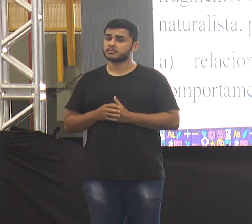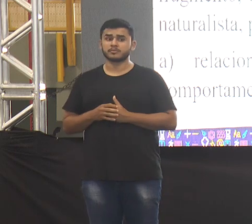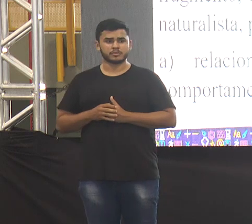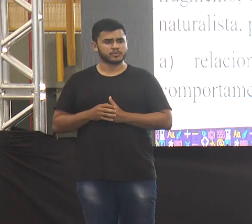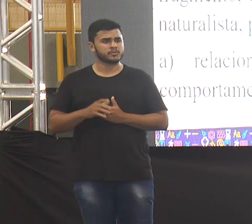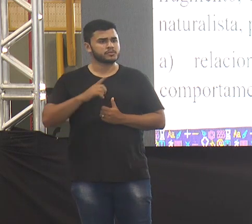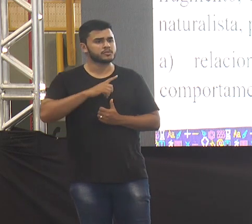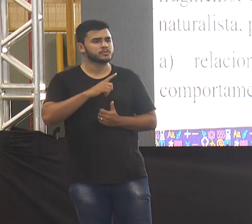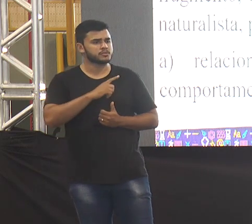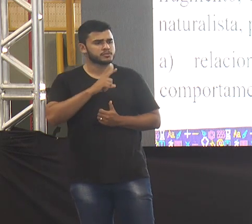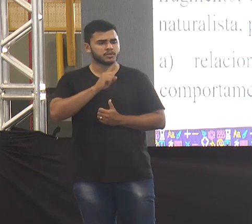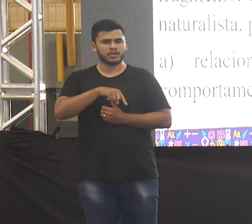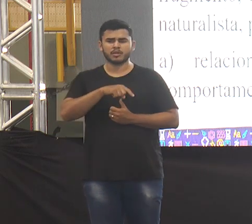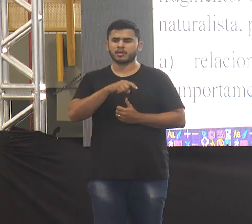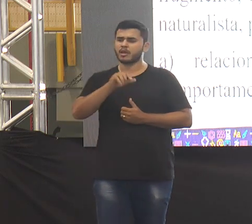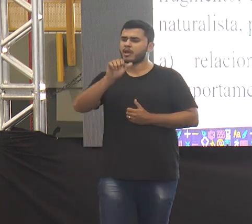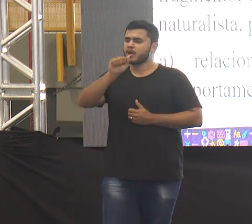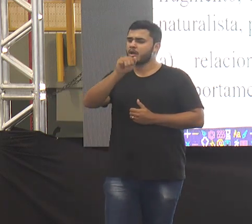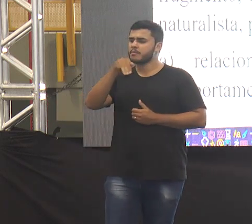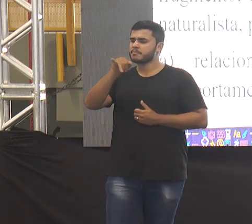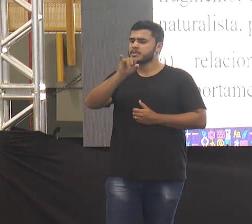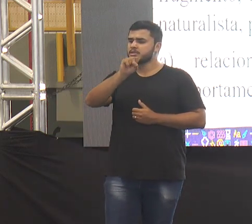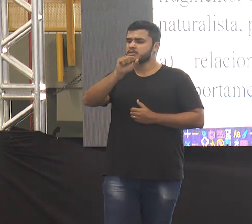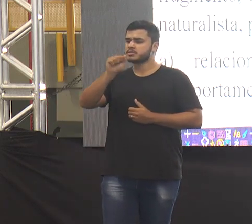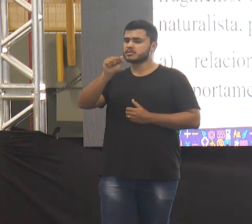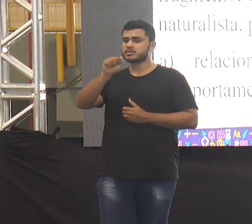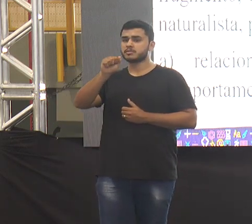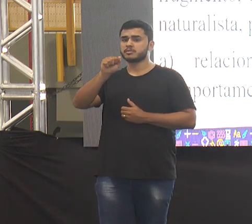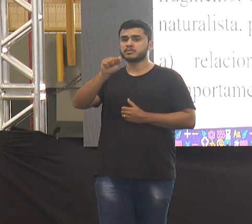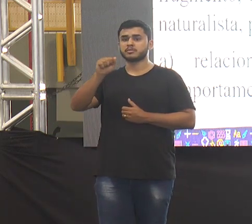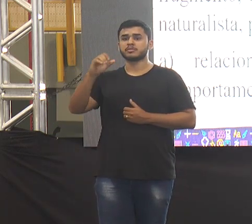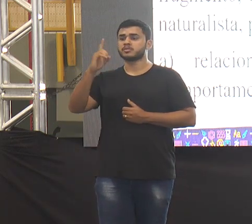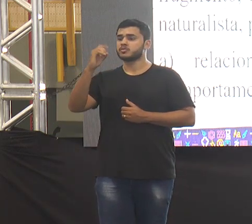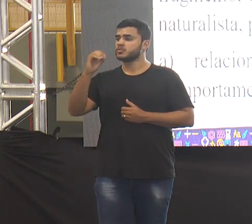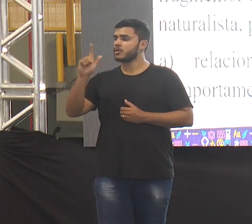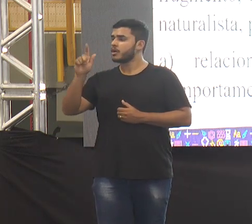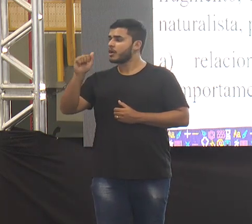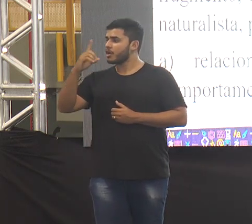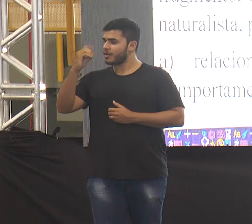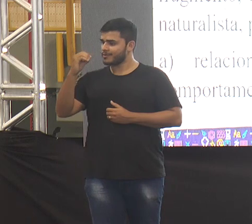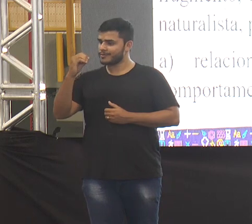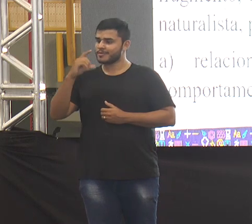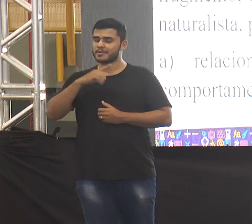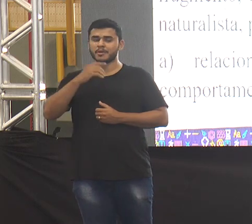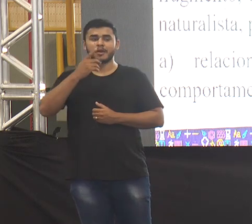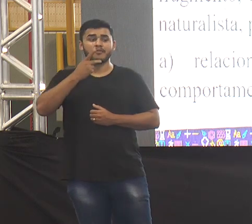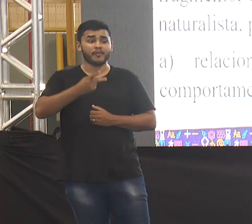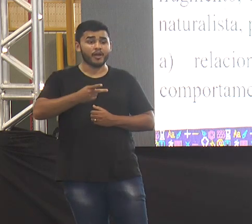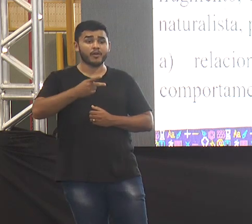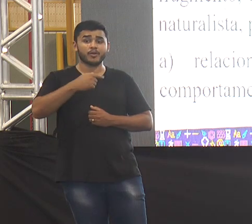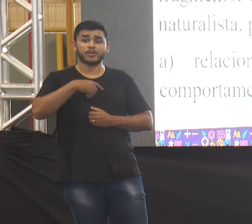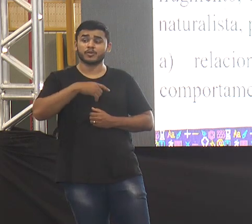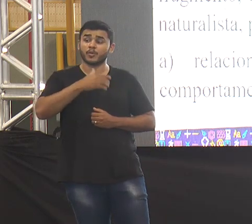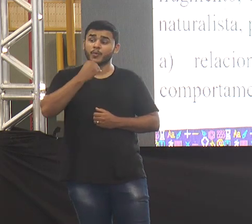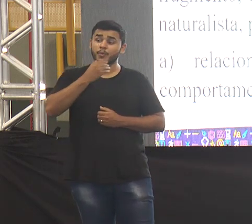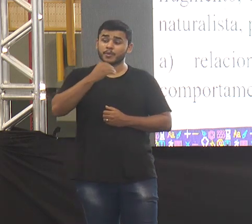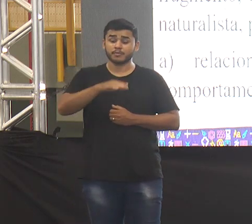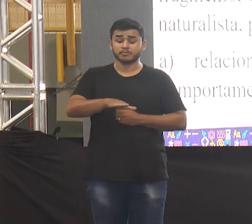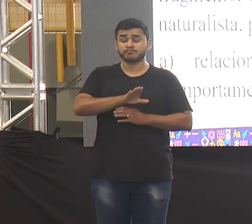Galo, que o narrador é um garoto que vai passar uns dias na casa de um amigo do pai, para